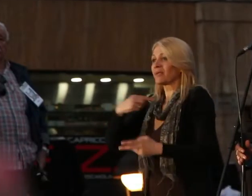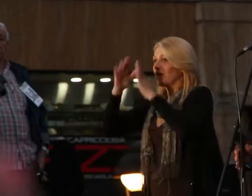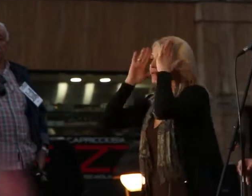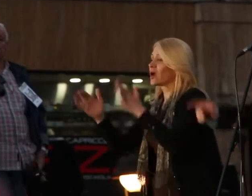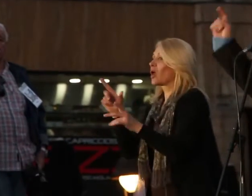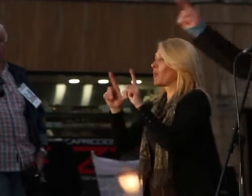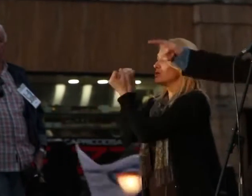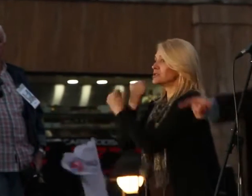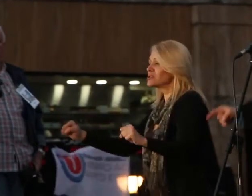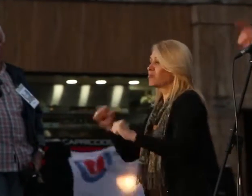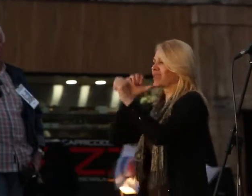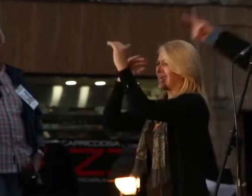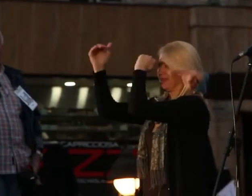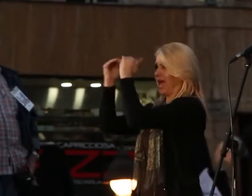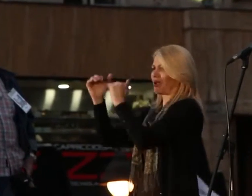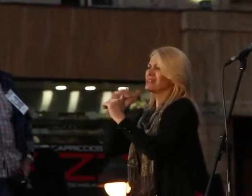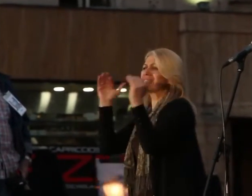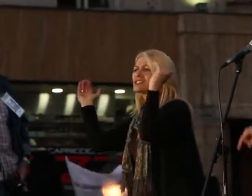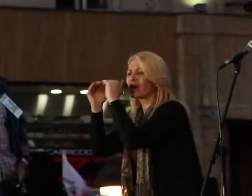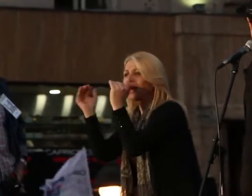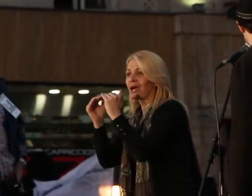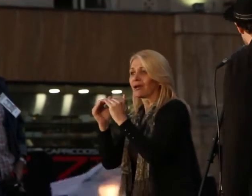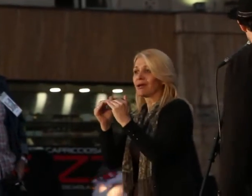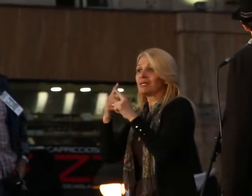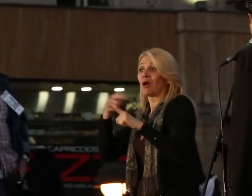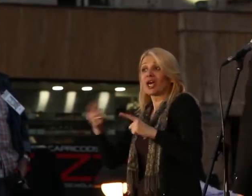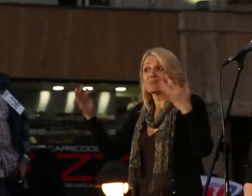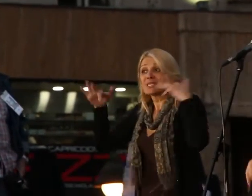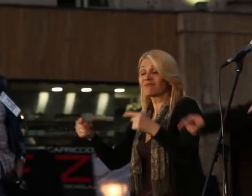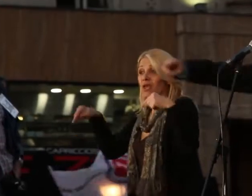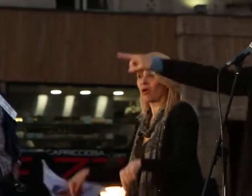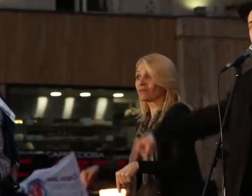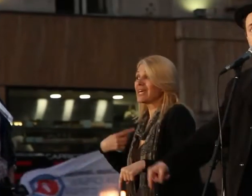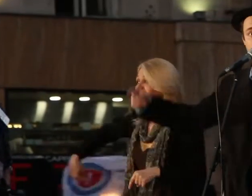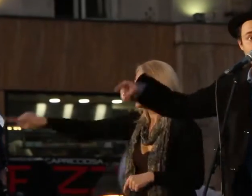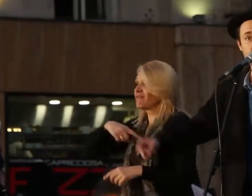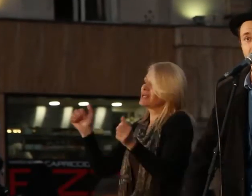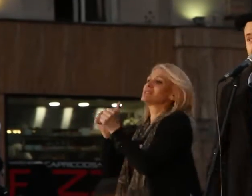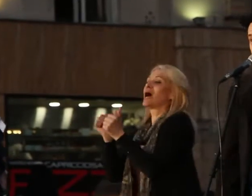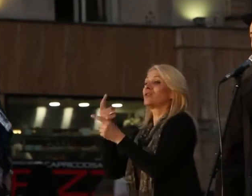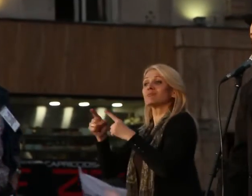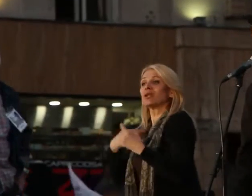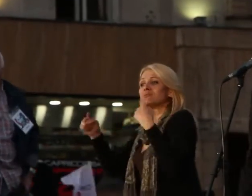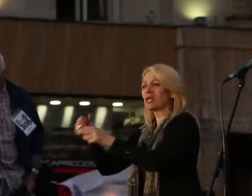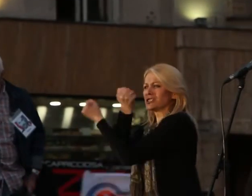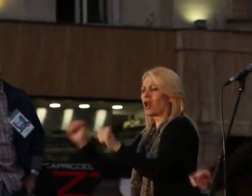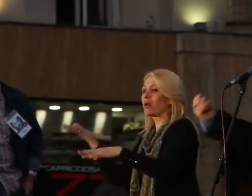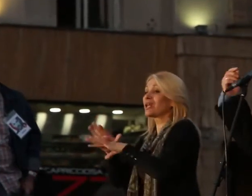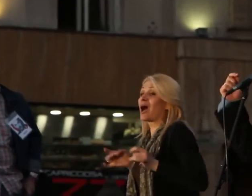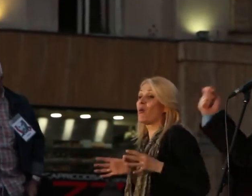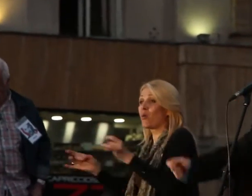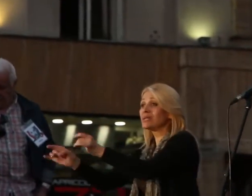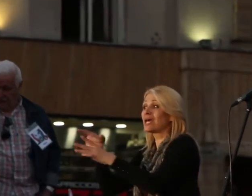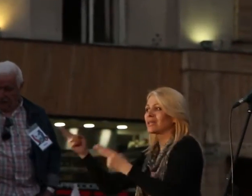u slobodu, u jednakost, u solidarnost. I zato smo svi ovde, svi mi zajedno, zato smo slobodni na ulicama,